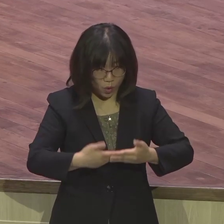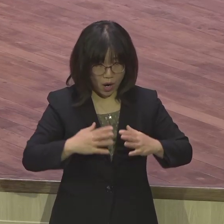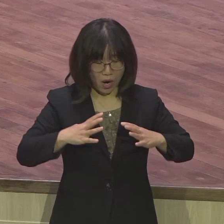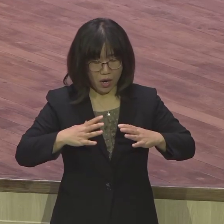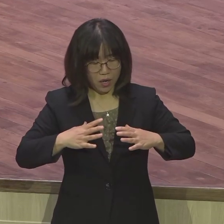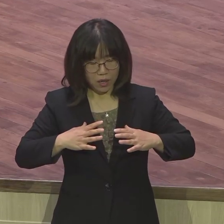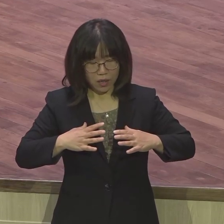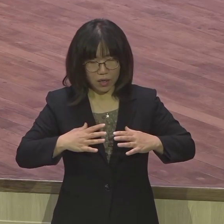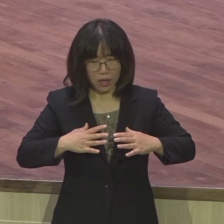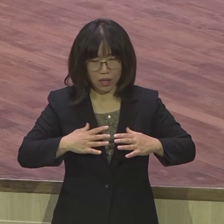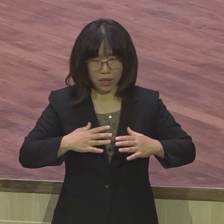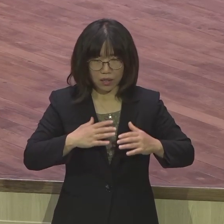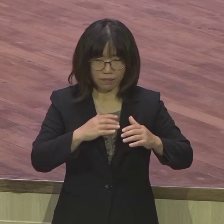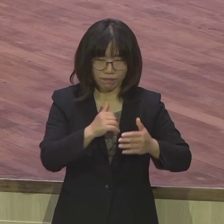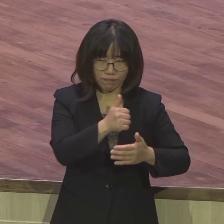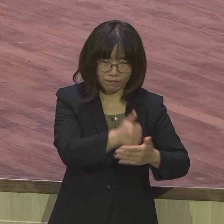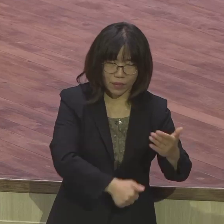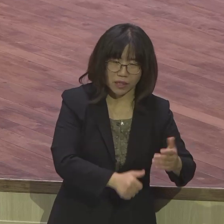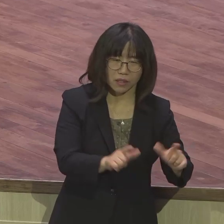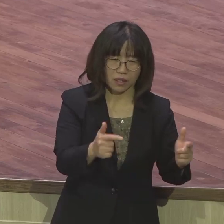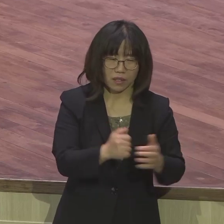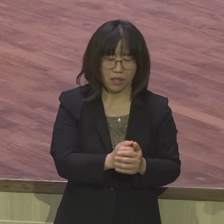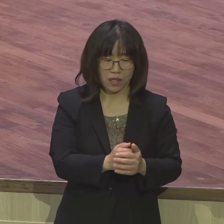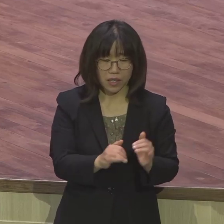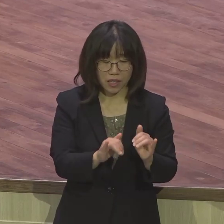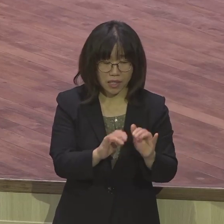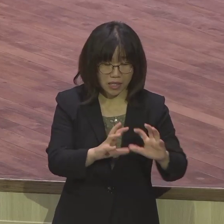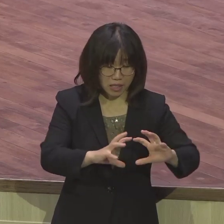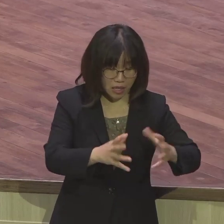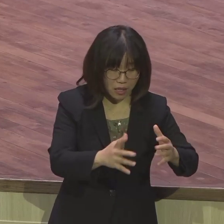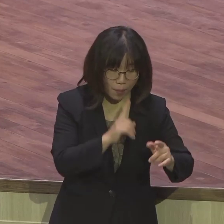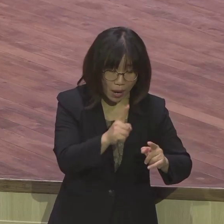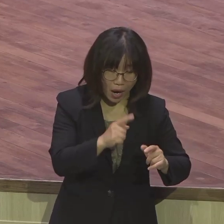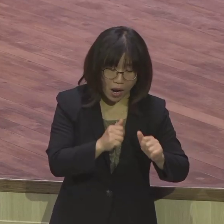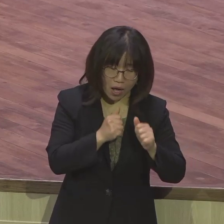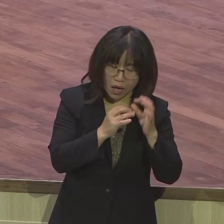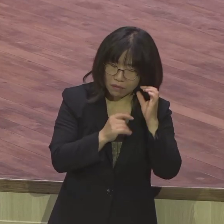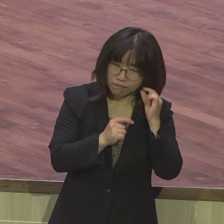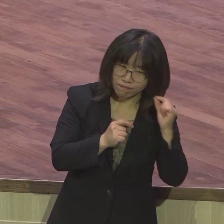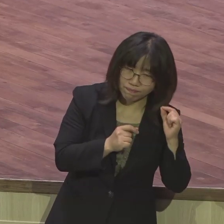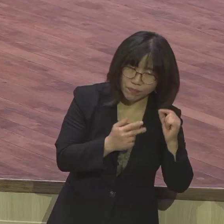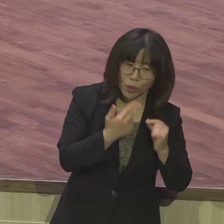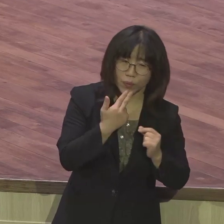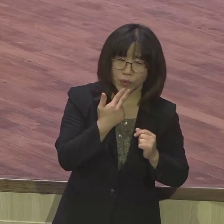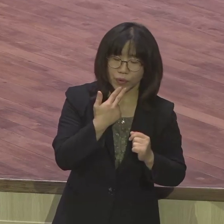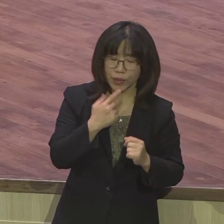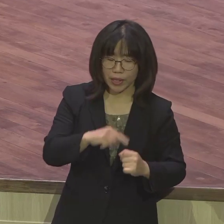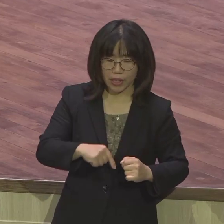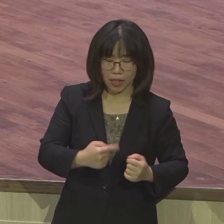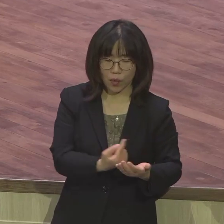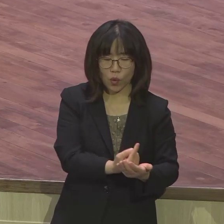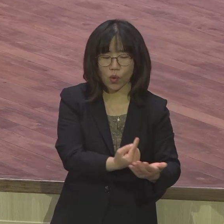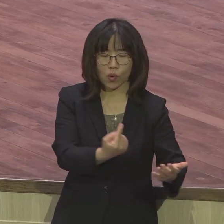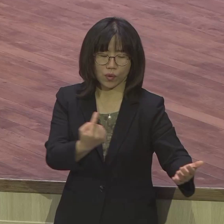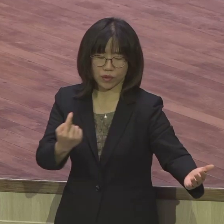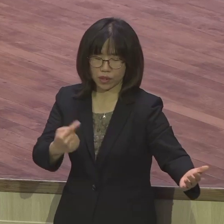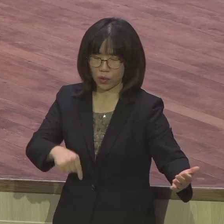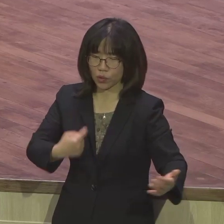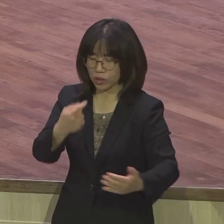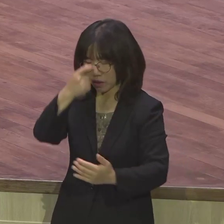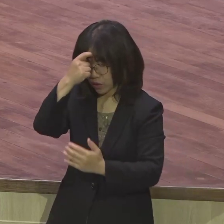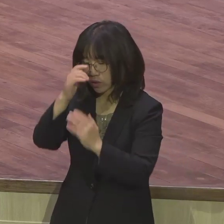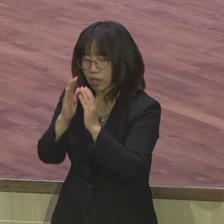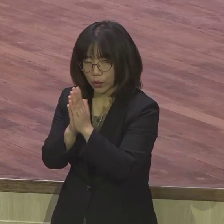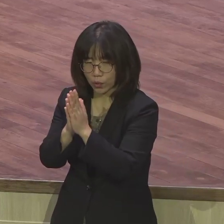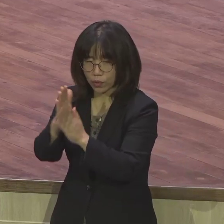않았습니다. 사람들을 소리에 듣지 않았습니다. 세상의 물결에 쓸려가지 않았습니다. 나만의 확증할 수 있는 복음을 확증할 수